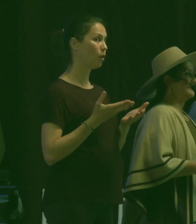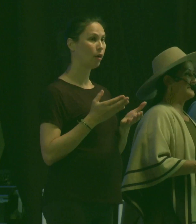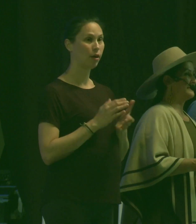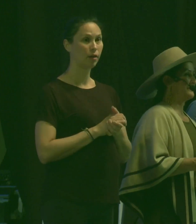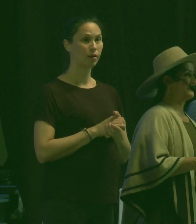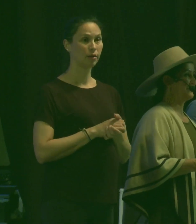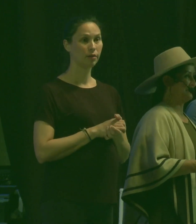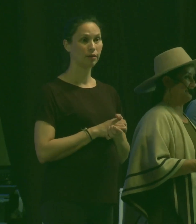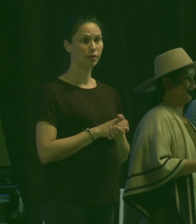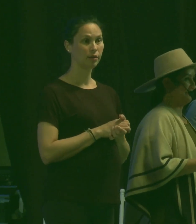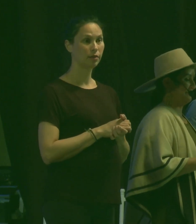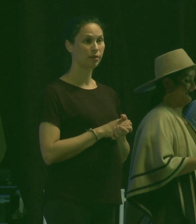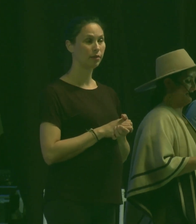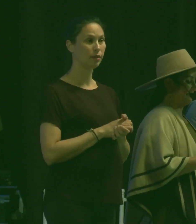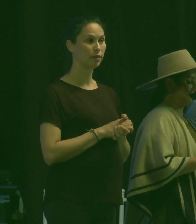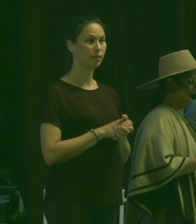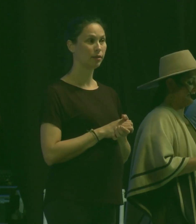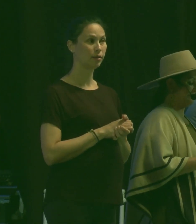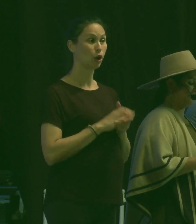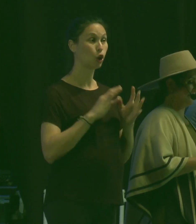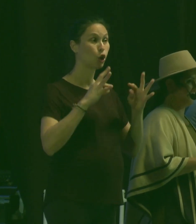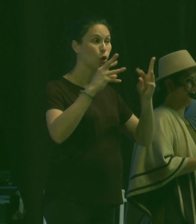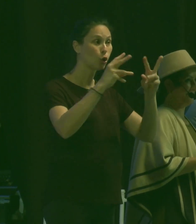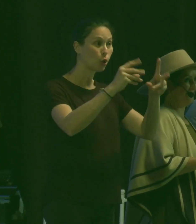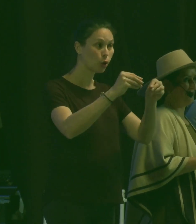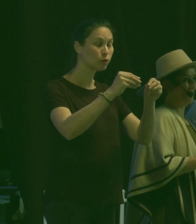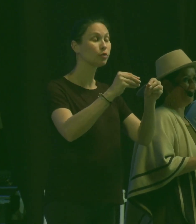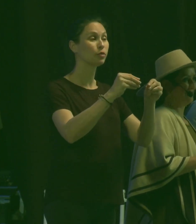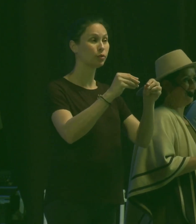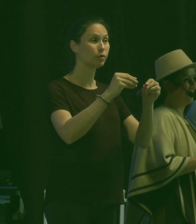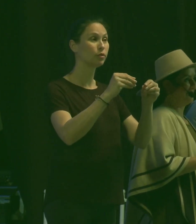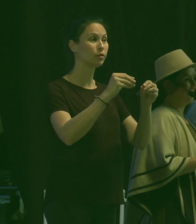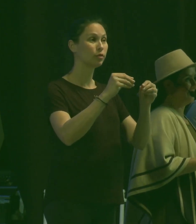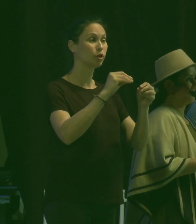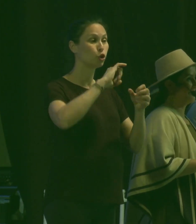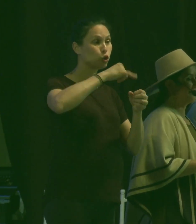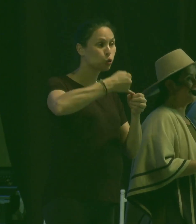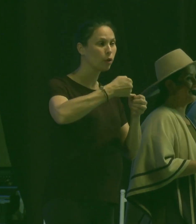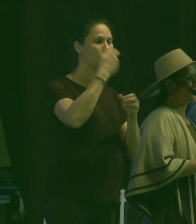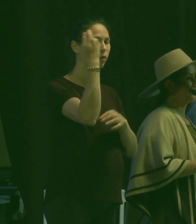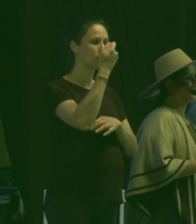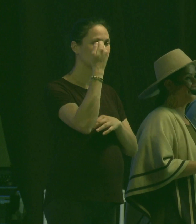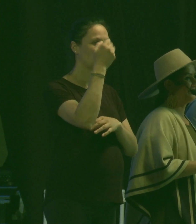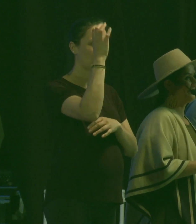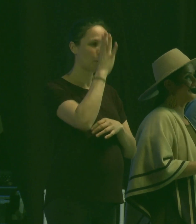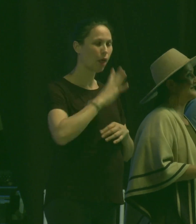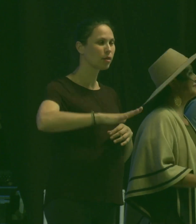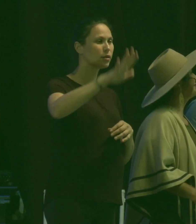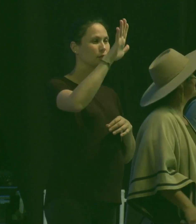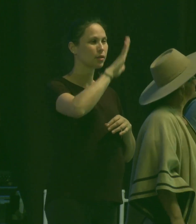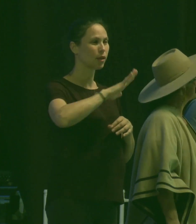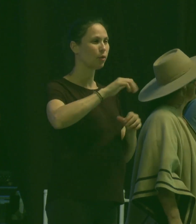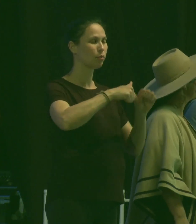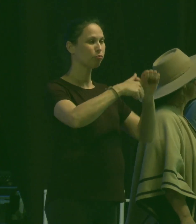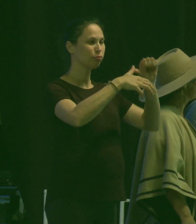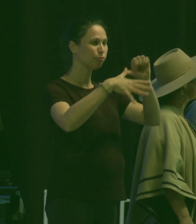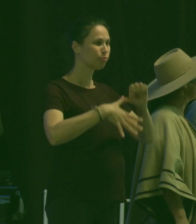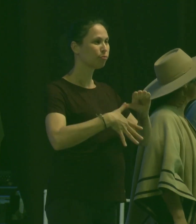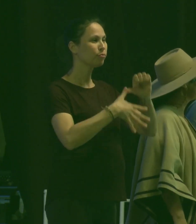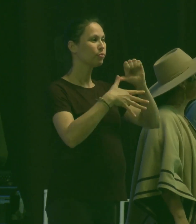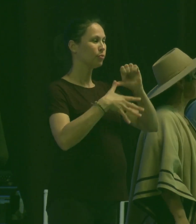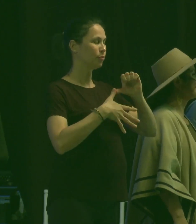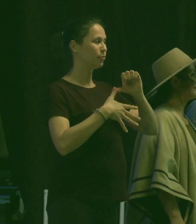Senhoras e senhores de Juí, que nos acompanham em todo o Rio Grande do Sul, Brasil, América do Sul, através das redes